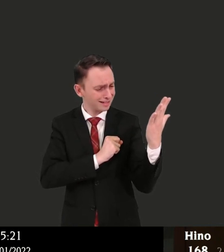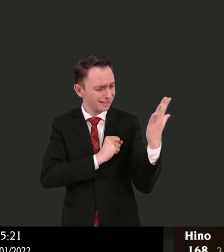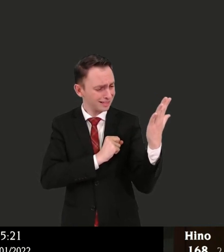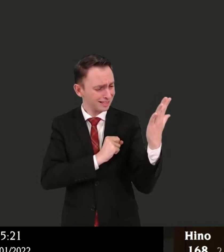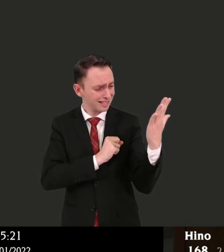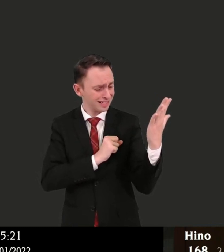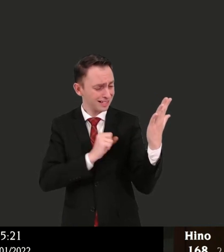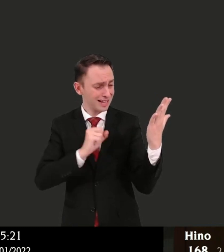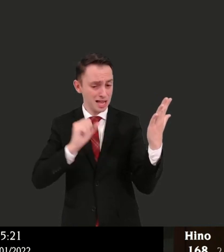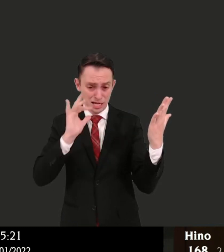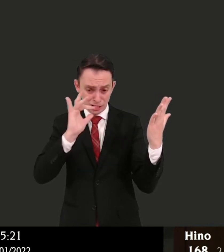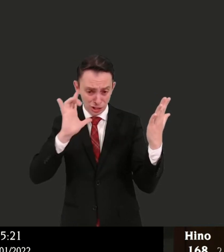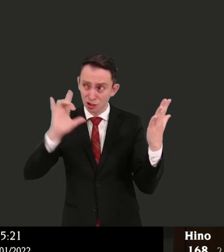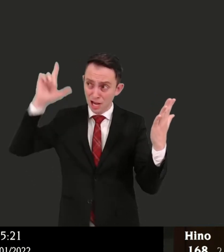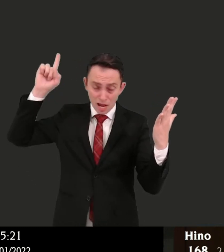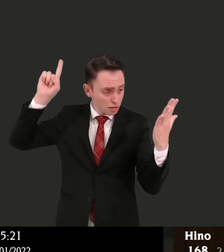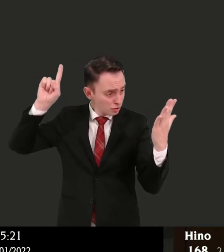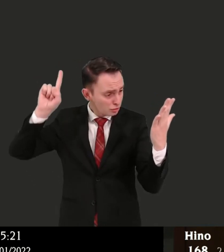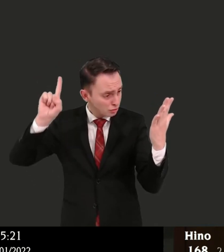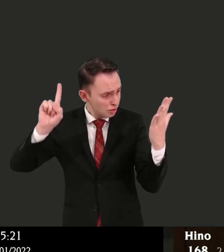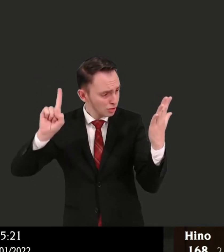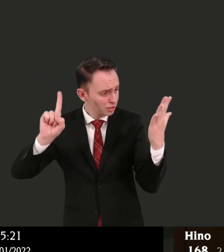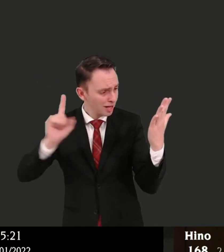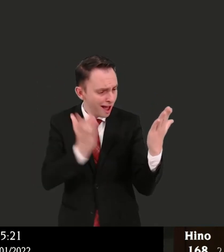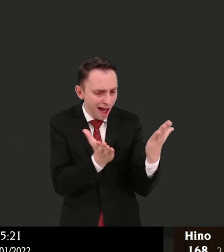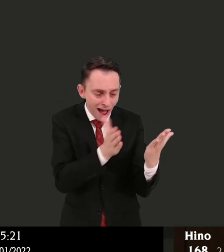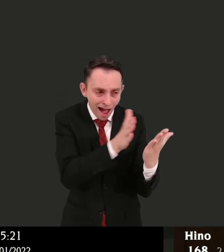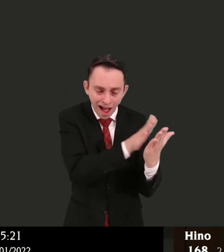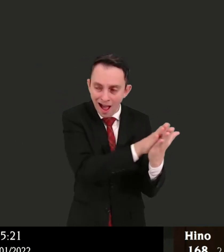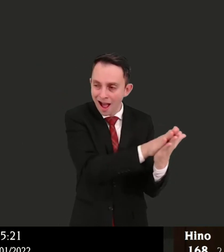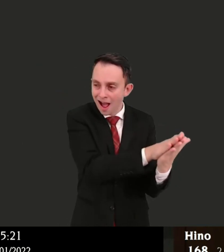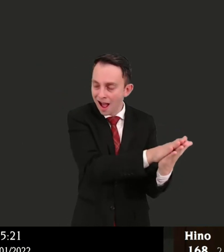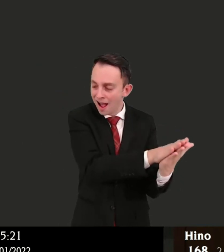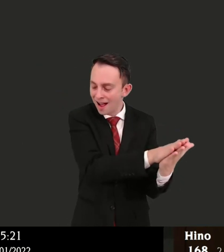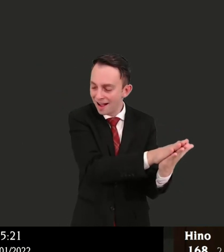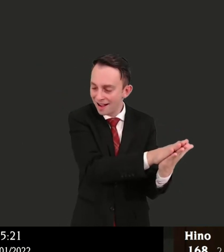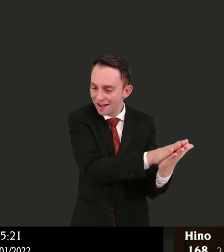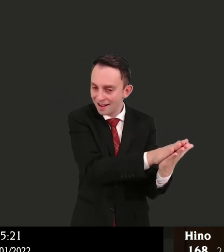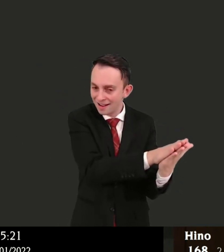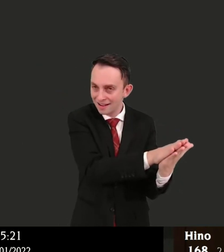Amor, que nos salva, amor.